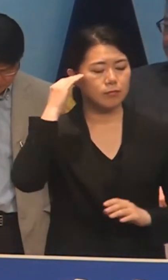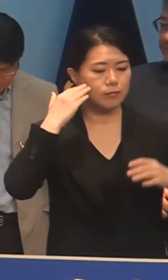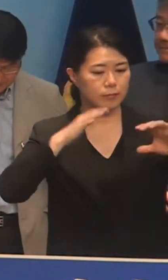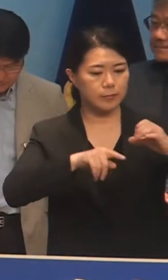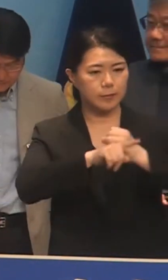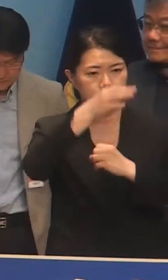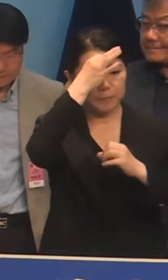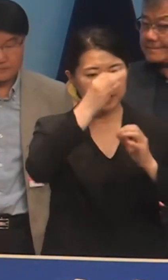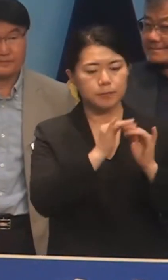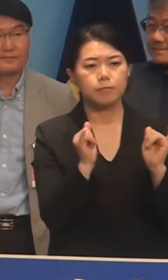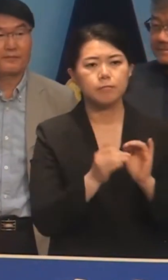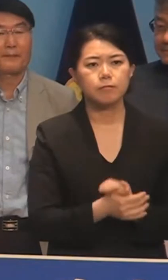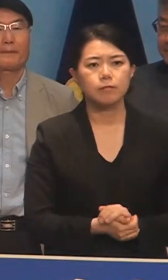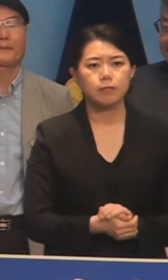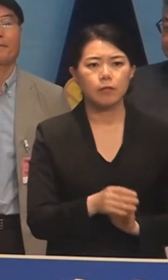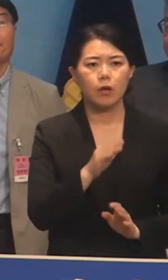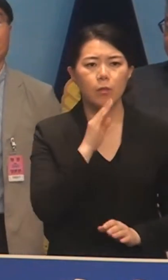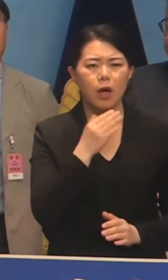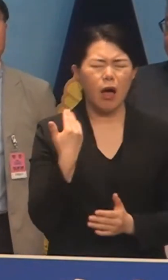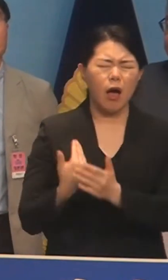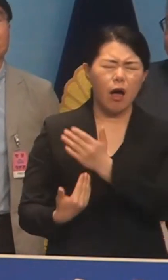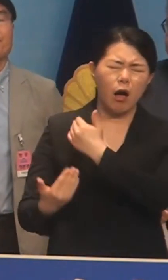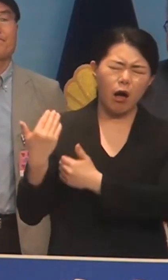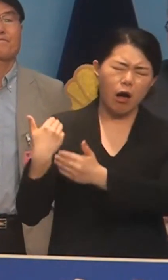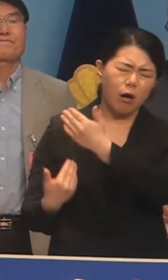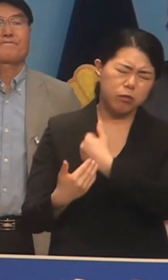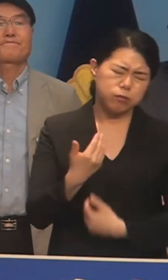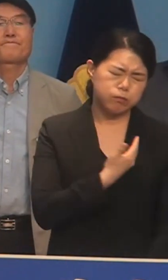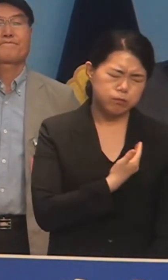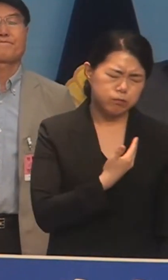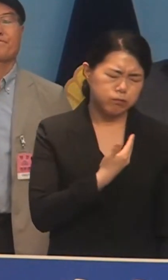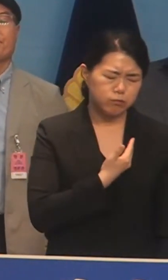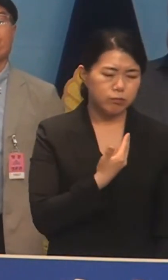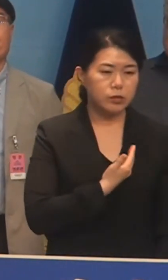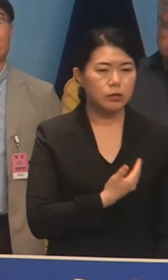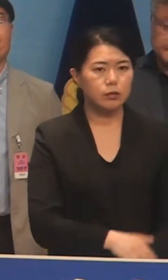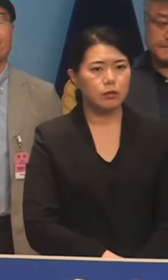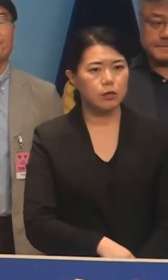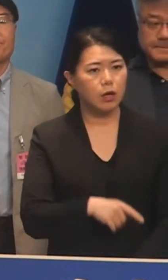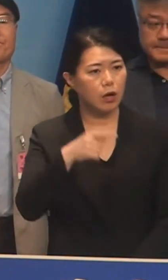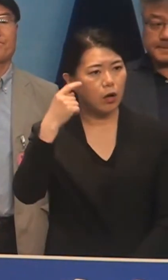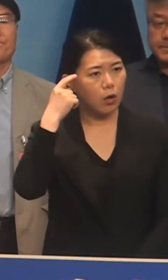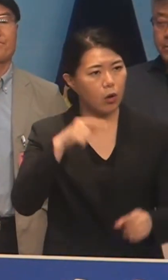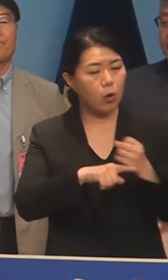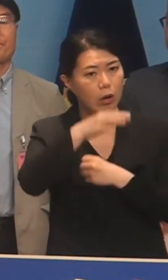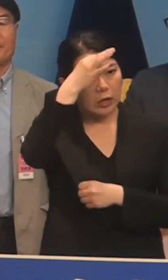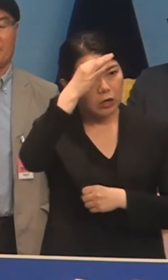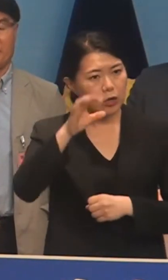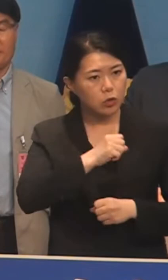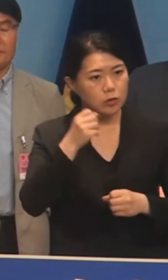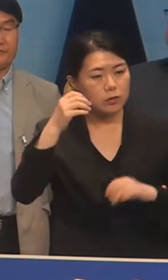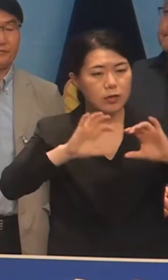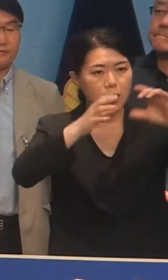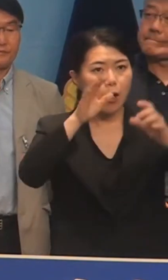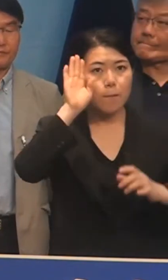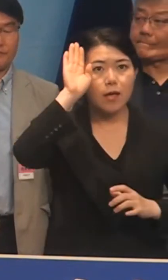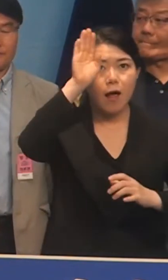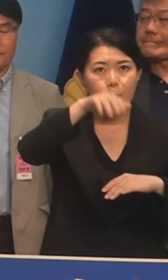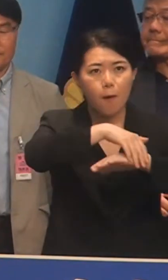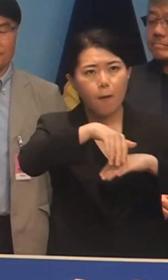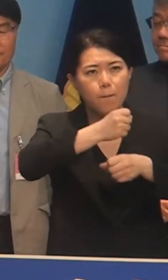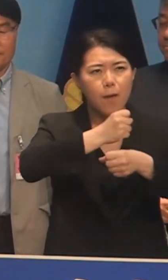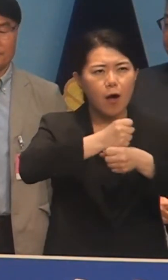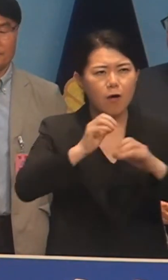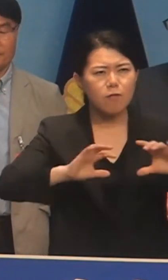대한민국의 과학기술자들은 뼈아픈 퇴행의 시간을 견뎌내야만 했습니다. 첨단 과학기술로 세계의 미래를 설계하고